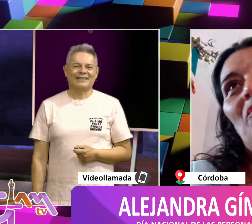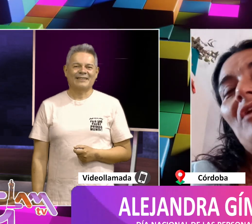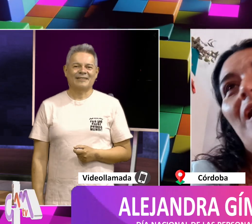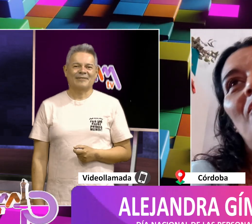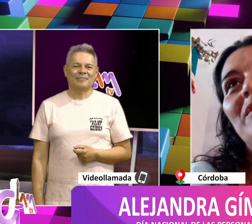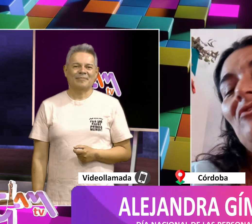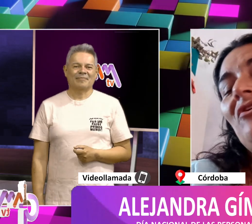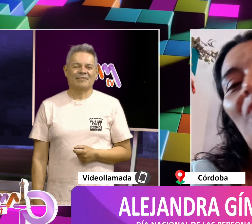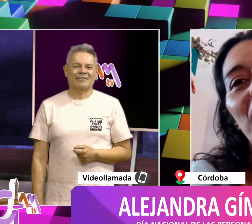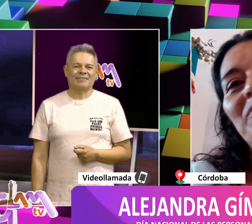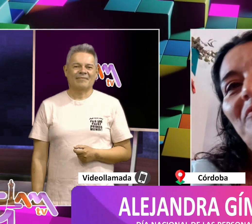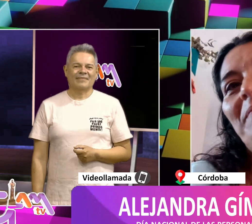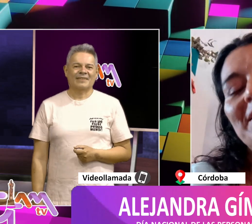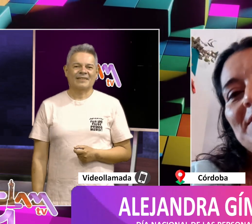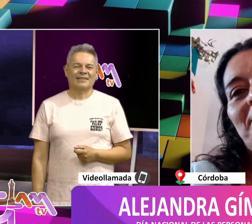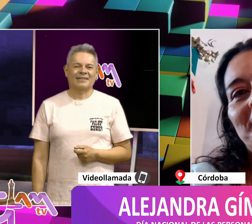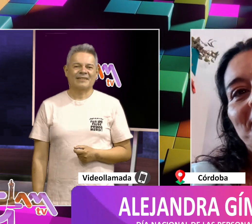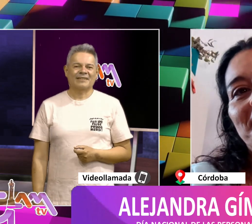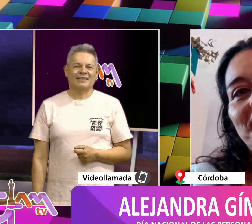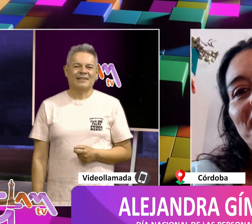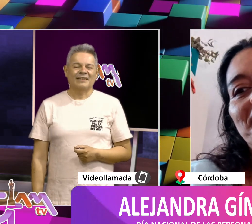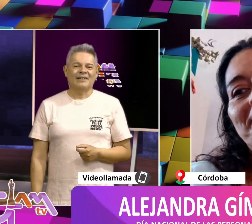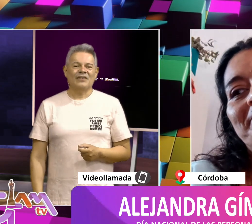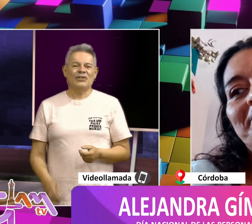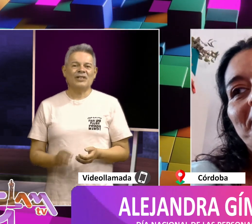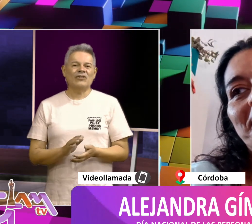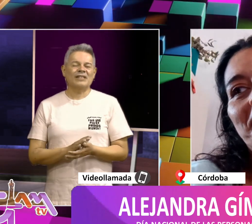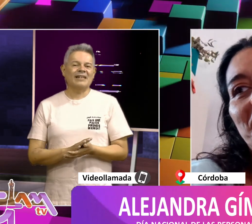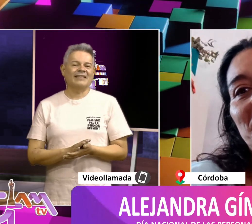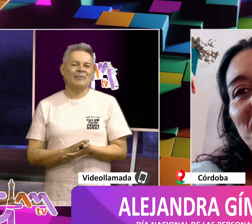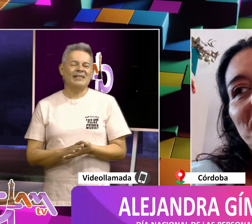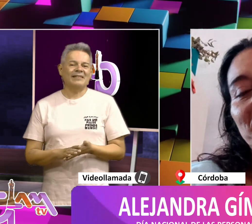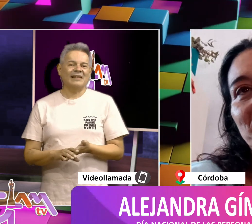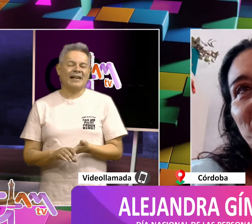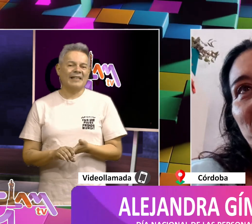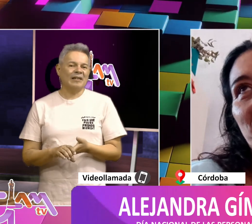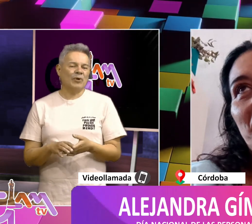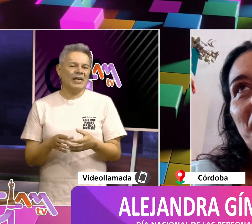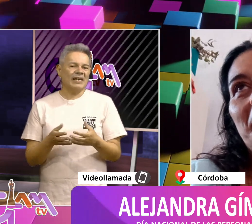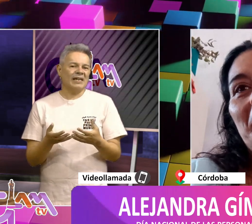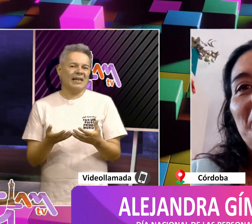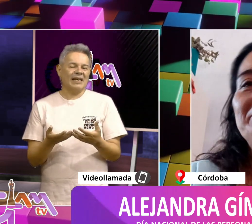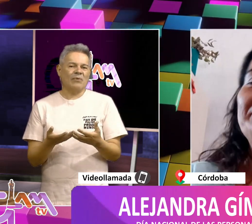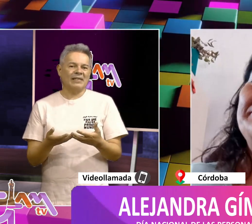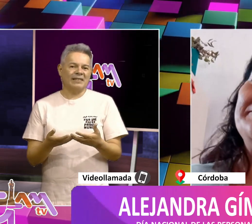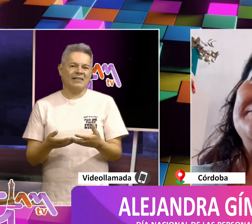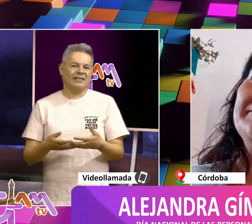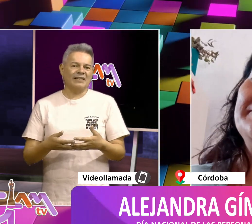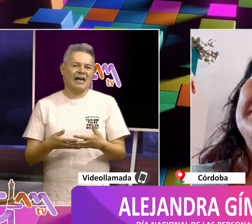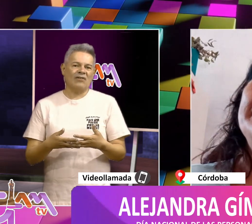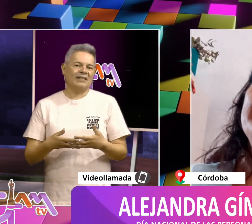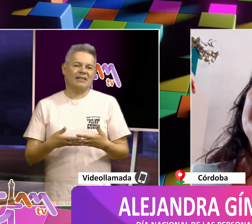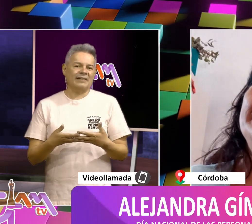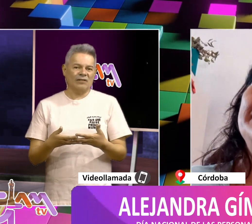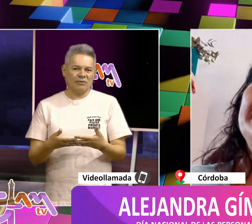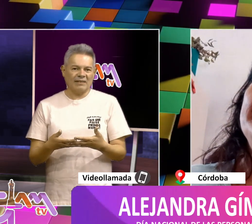en todos lados, en todos los ámbitos no pasa. No, y otra cosa que hay que también decirle a la gente que por ahí cree que la lengua de señas es